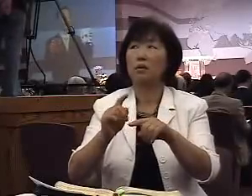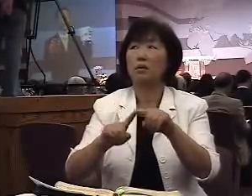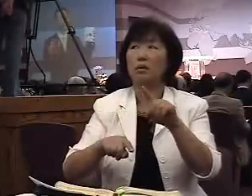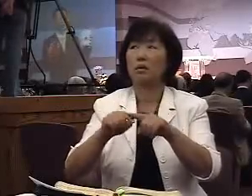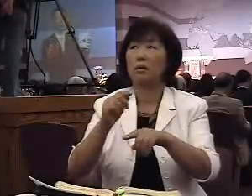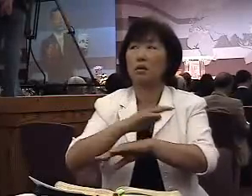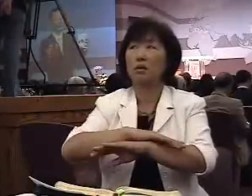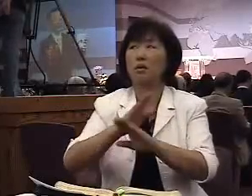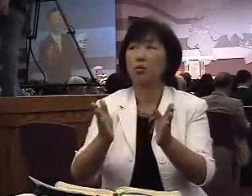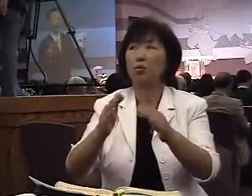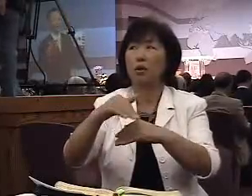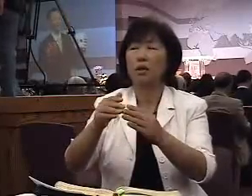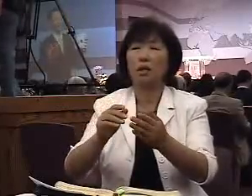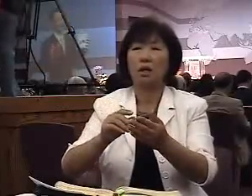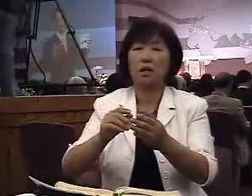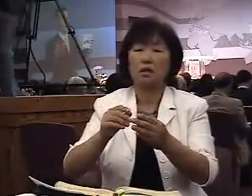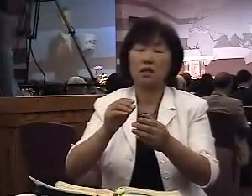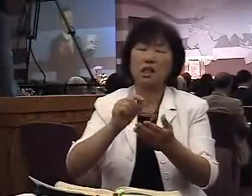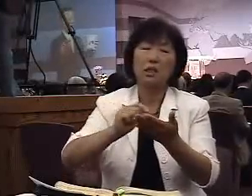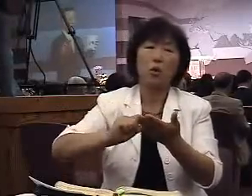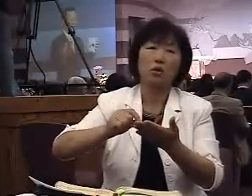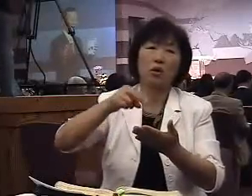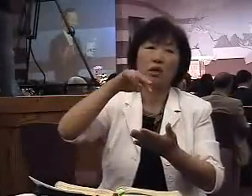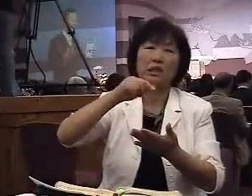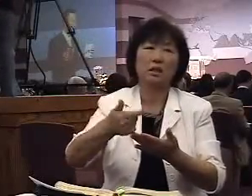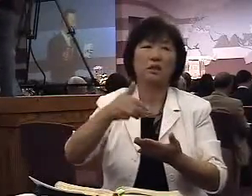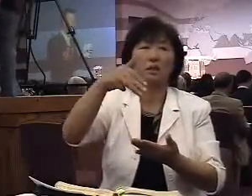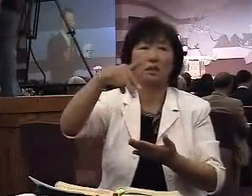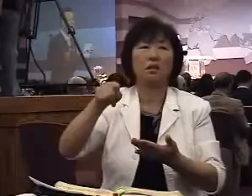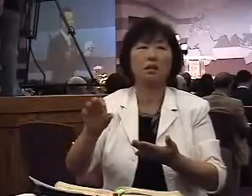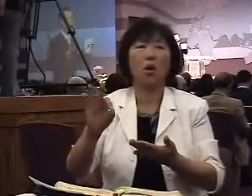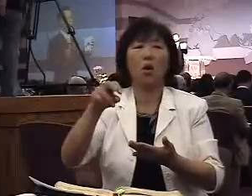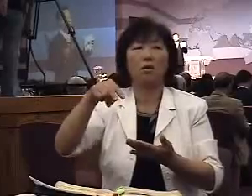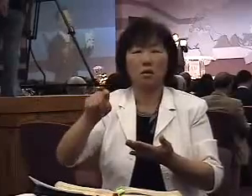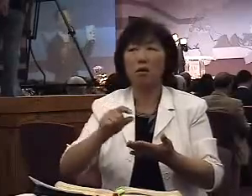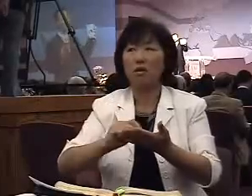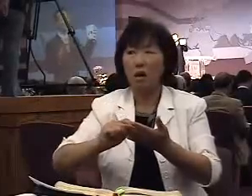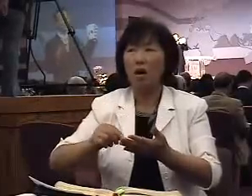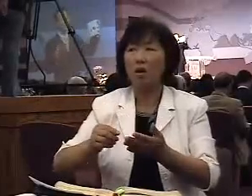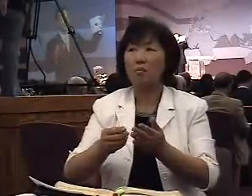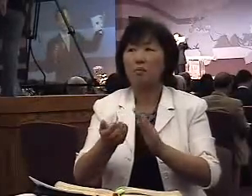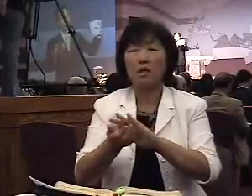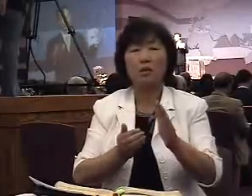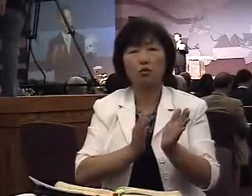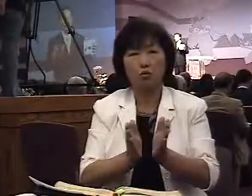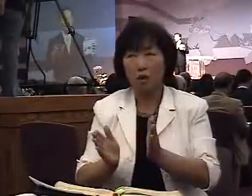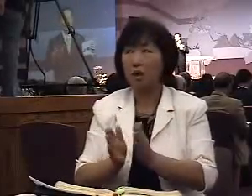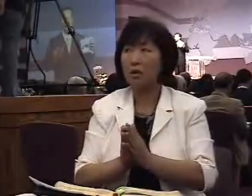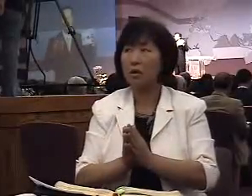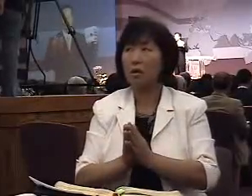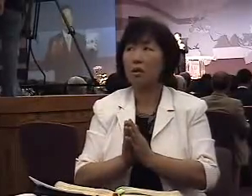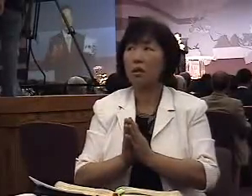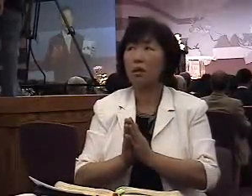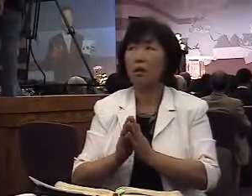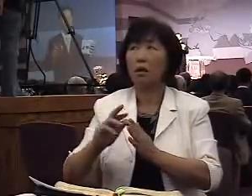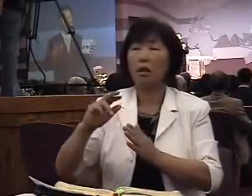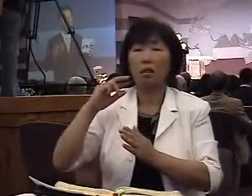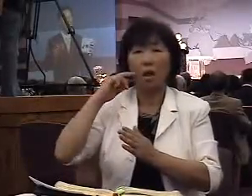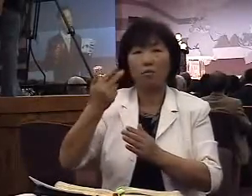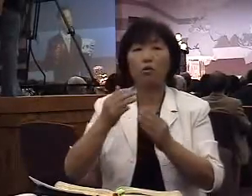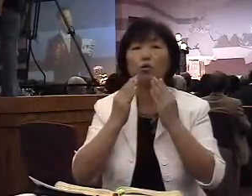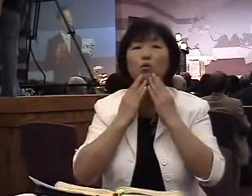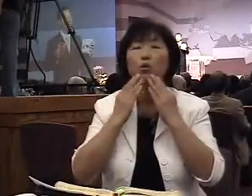준비하신 분들한테 드려야 됩니다. 그래 우리가 준비를 하고 다음 주 8시부터 2시까지 이 자리에서 굉장히